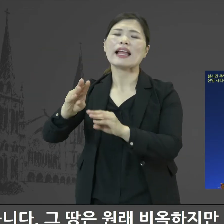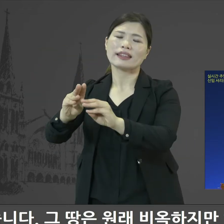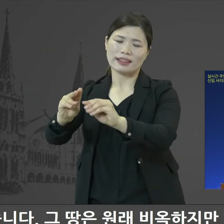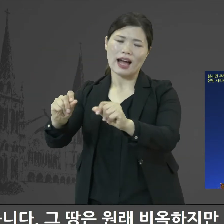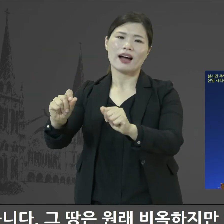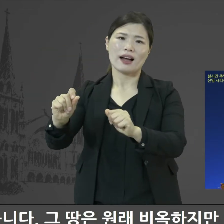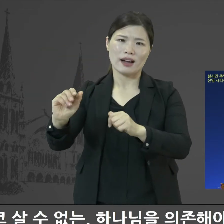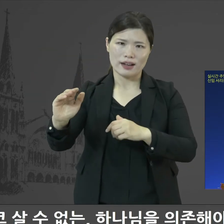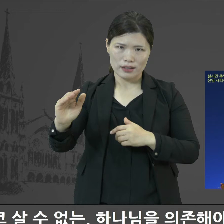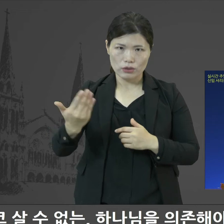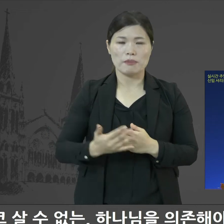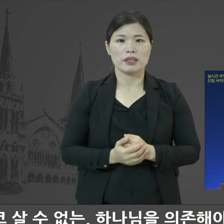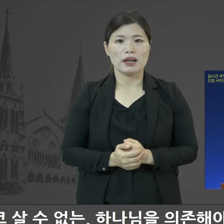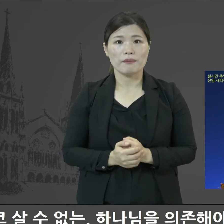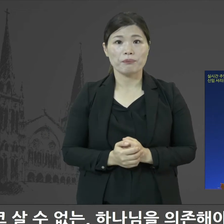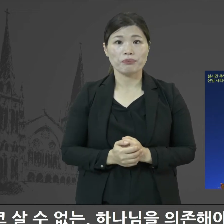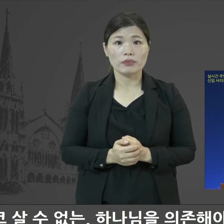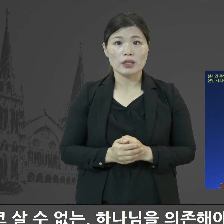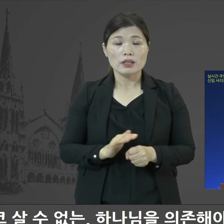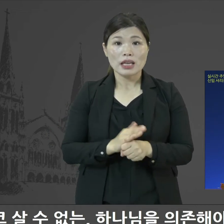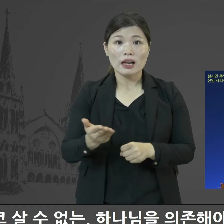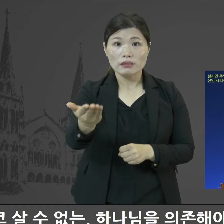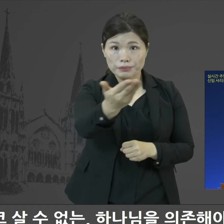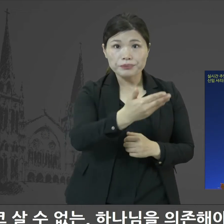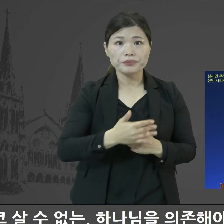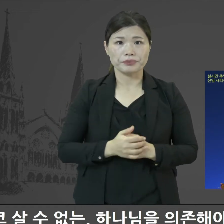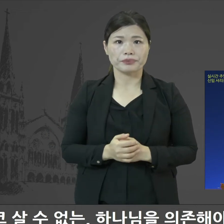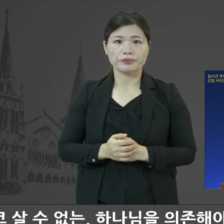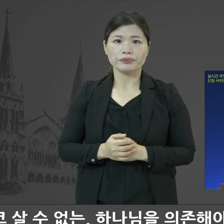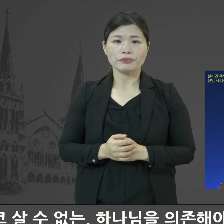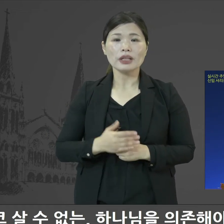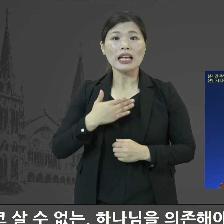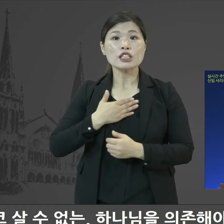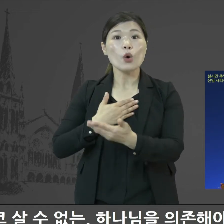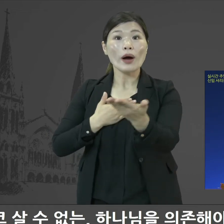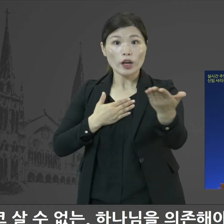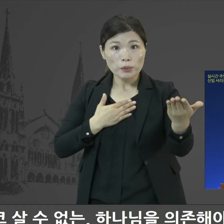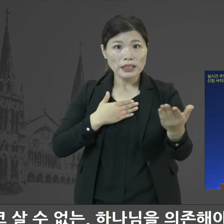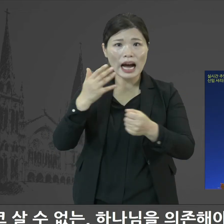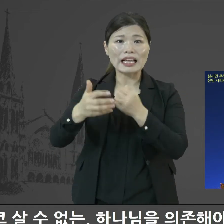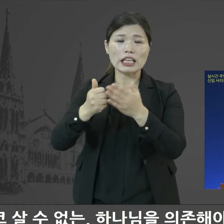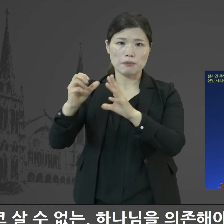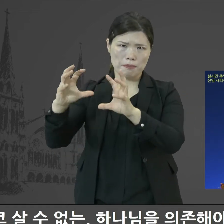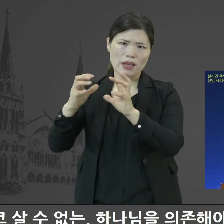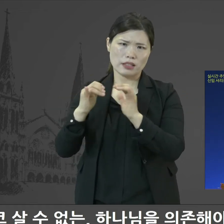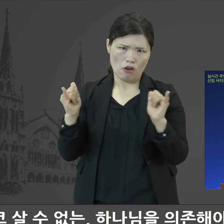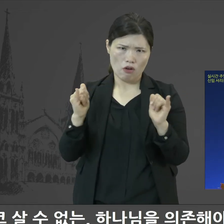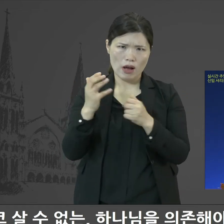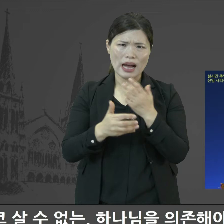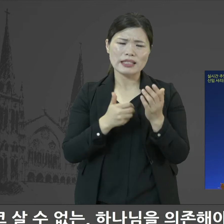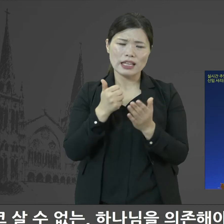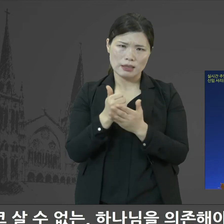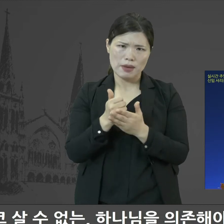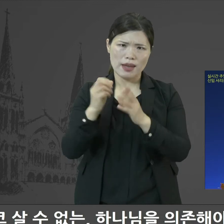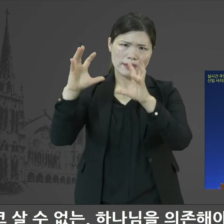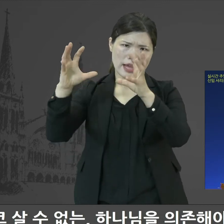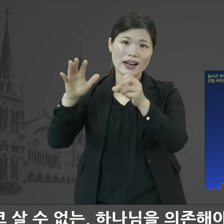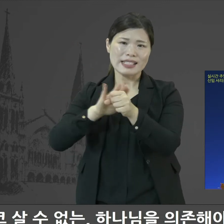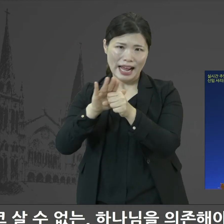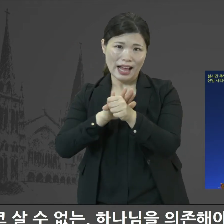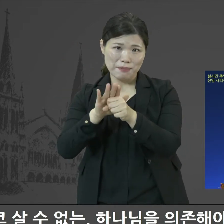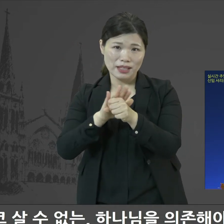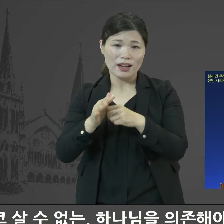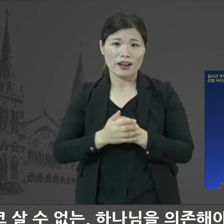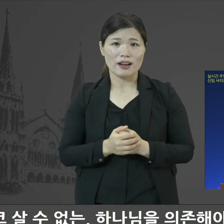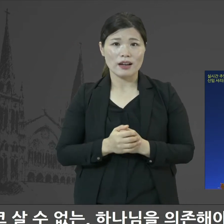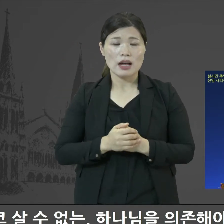것이죠. 우리 사랑하는 우리 믿음의 성도 여러분, 저와 여러분은 하나님의 백성이고 하나님 나라를 살아갑니다. 그럼